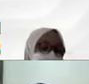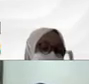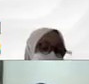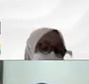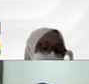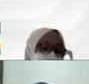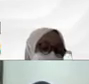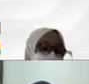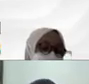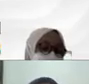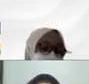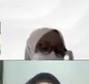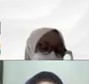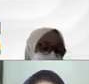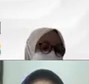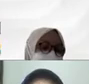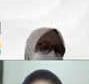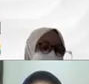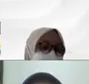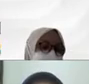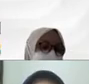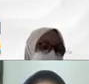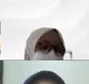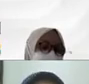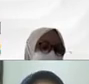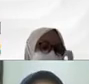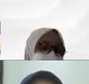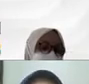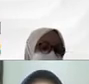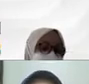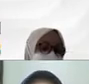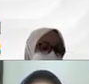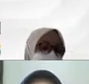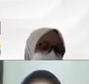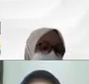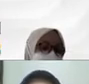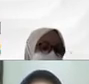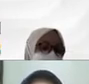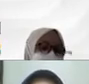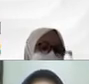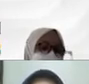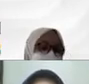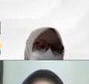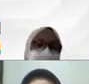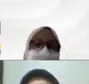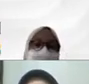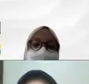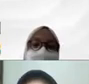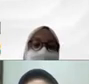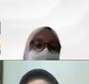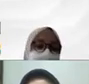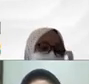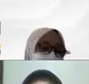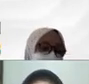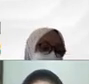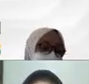terbentuk imunitas Atau divaksin Kalau Bapak dan Ibu setelah dia bisa lihat rumus yang di sini Kita bisa mengatasi pandemi dengan